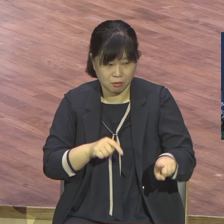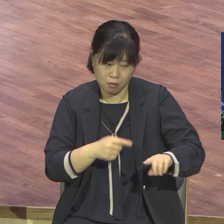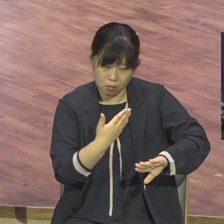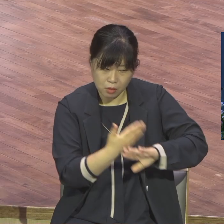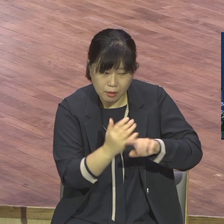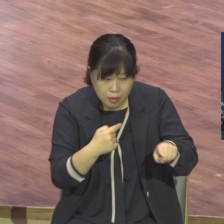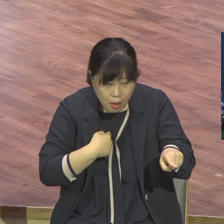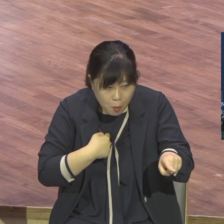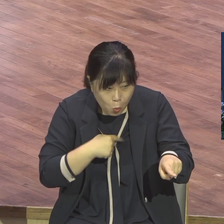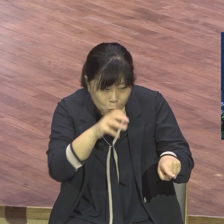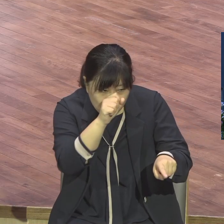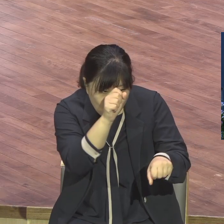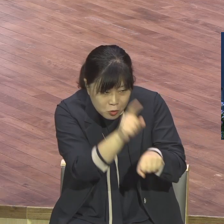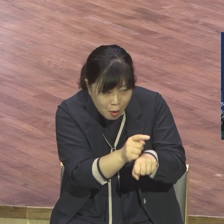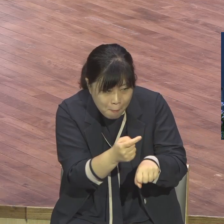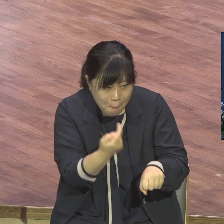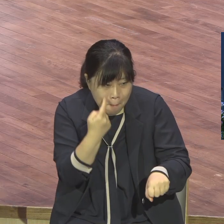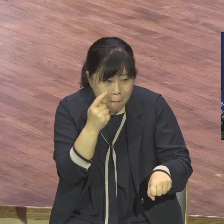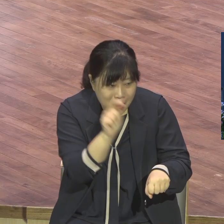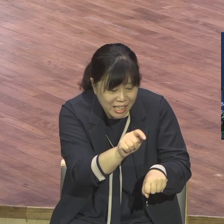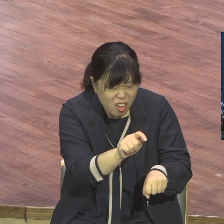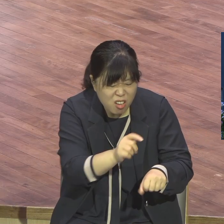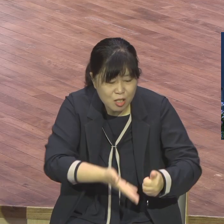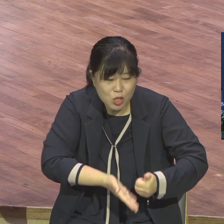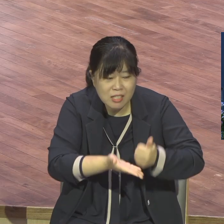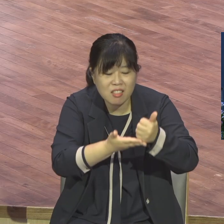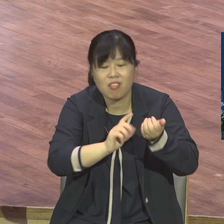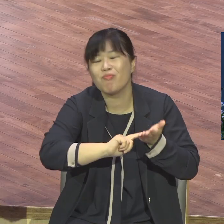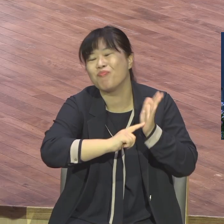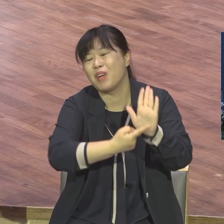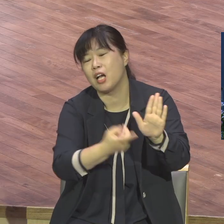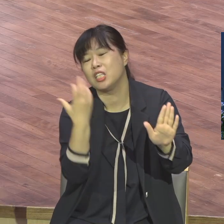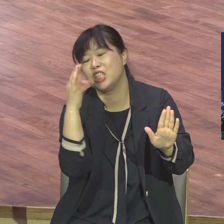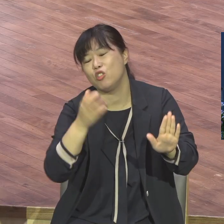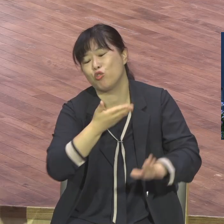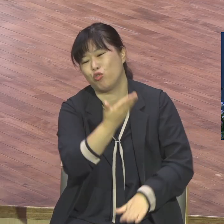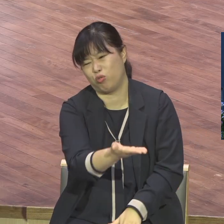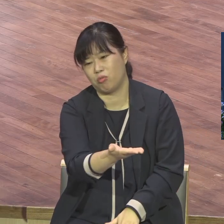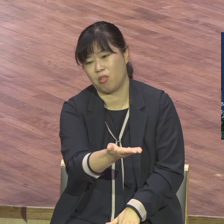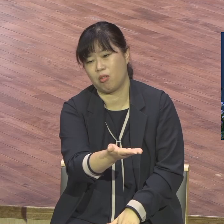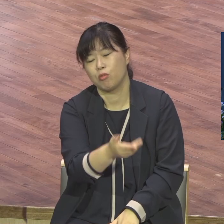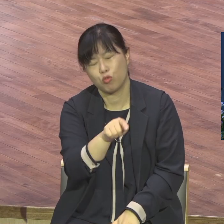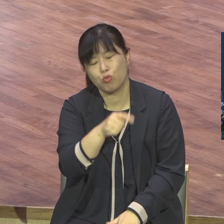인정해 주는 겁니다. 인정해 주는 거. 그게 리더자예요.